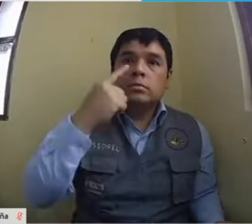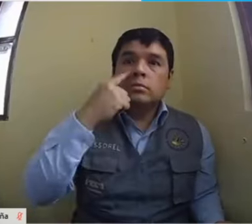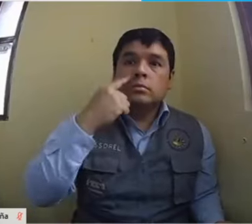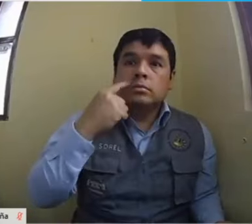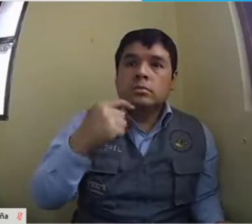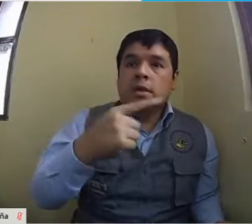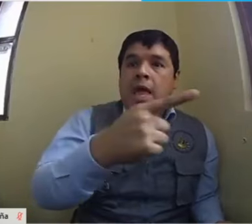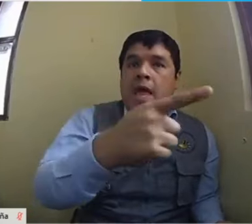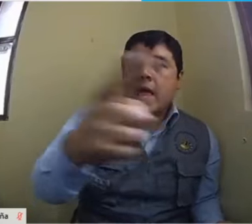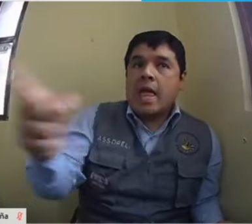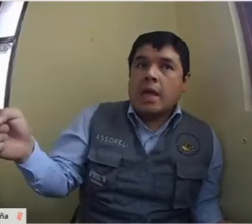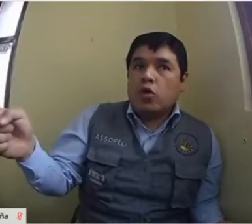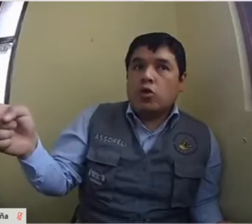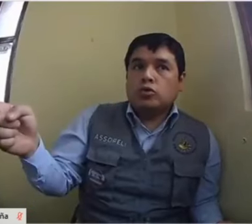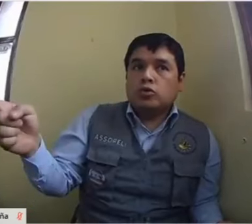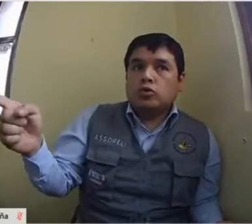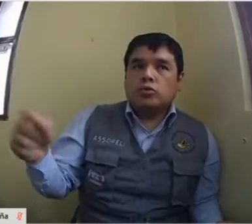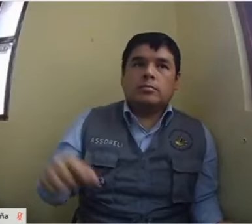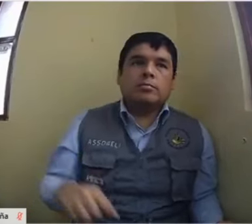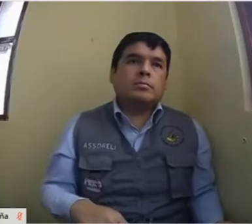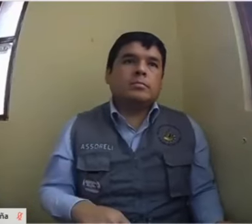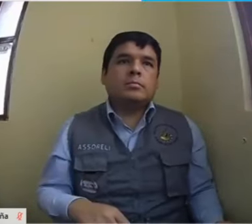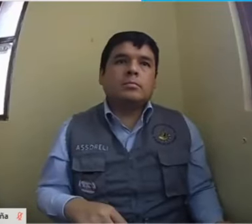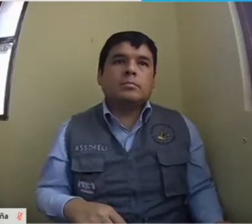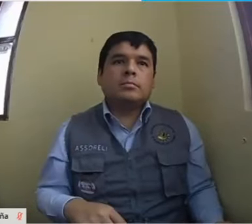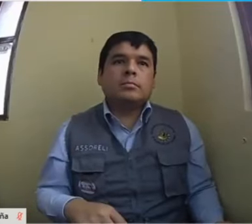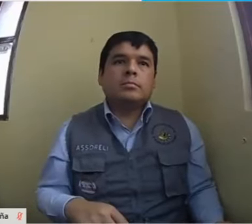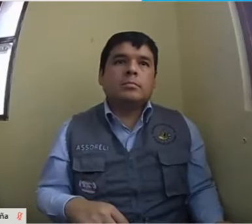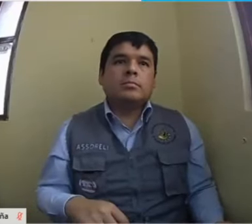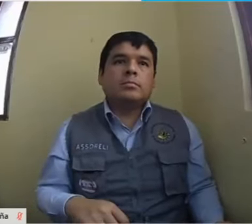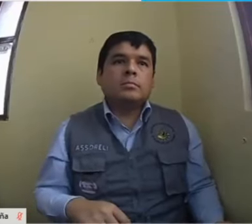Ellos, hombre, y se señalan varias personas.